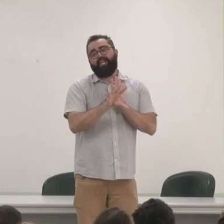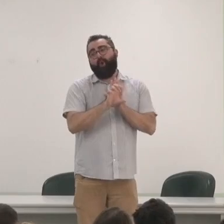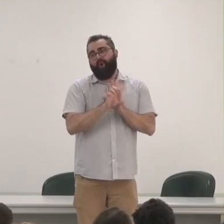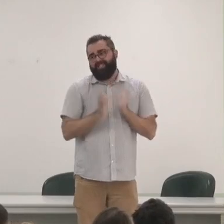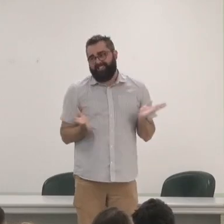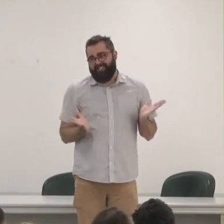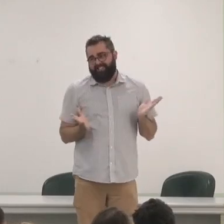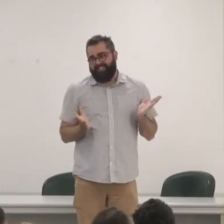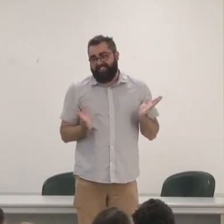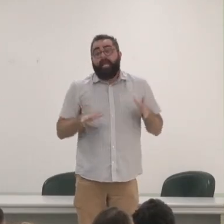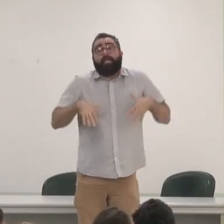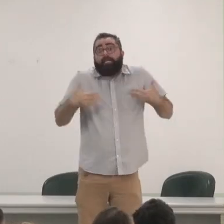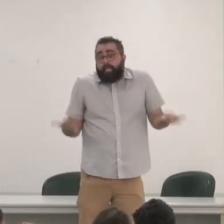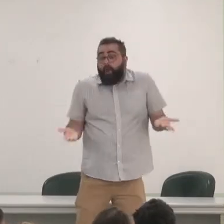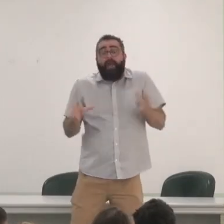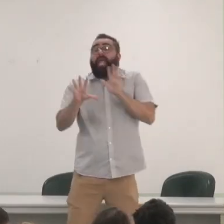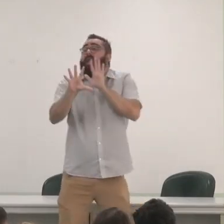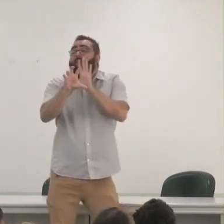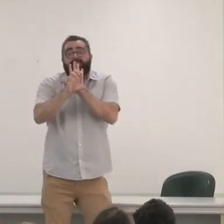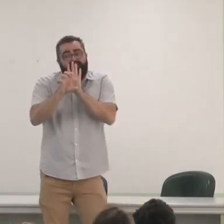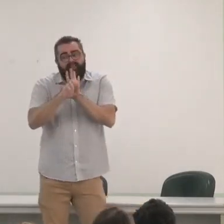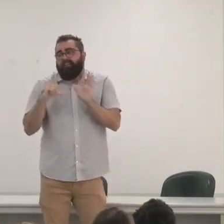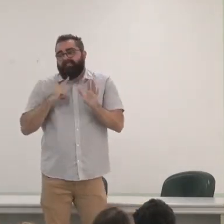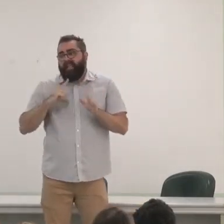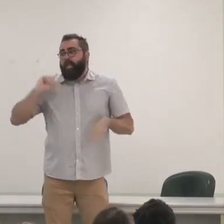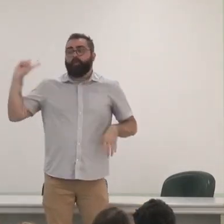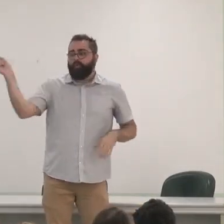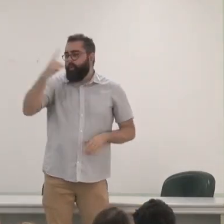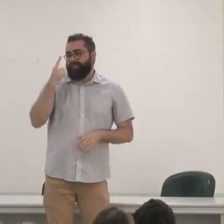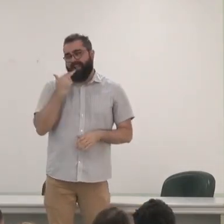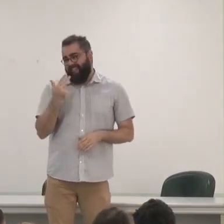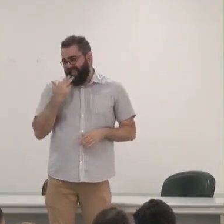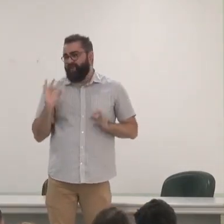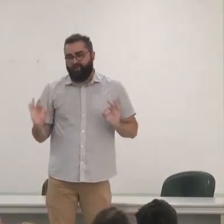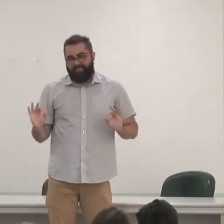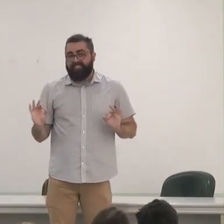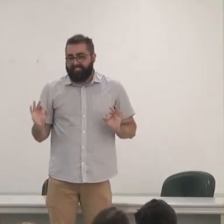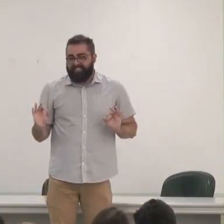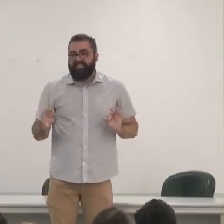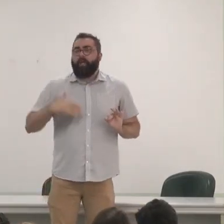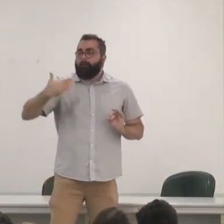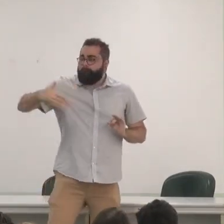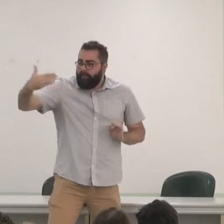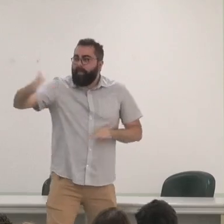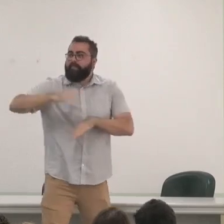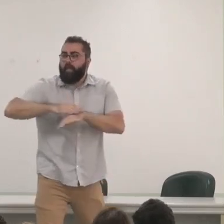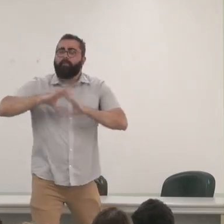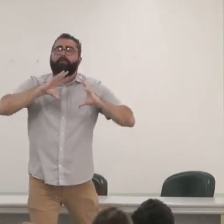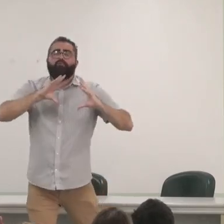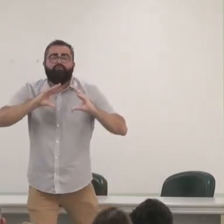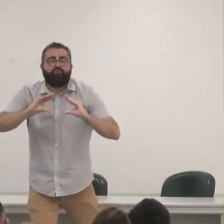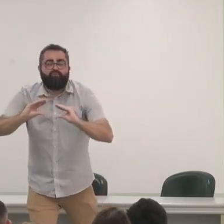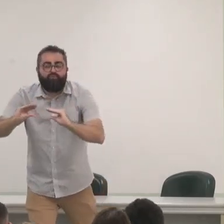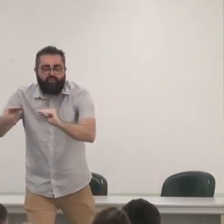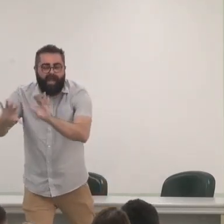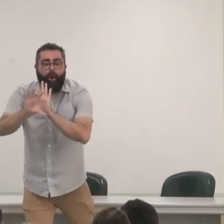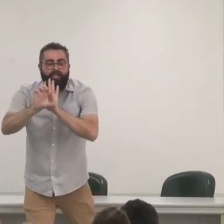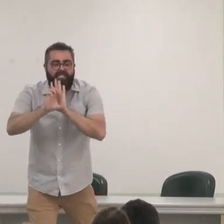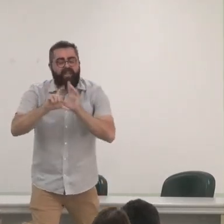um epifenômeno, que as línguas elas surgem com uma iconicidade, que essa sim seria uma característica universal de todas